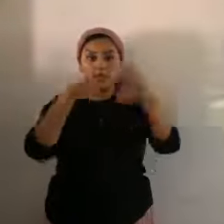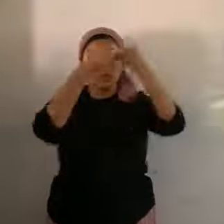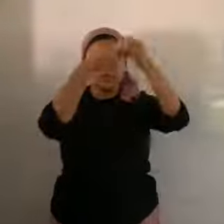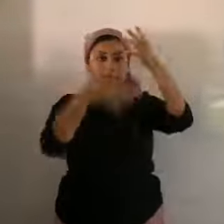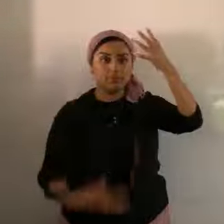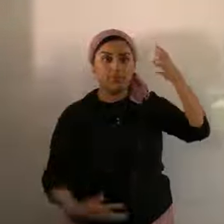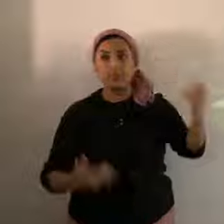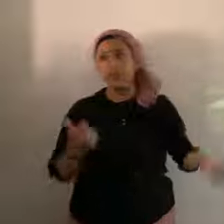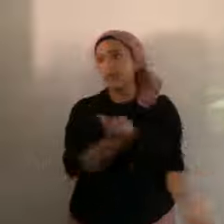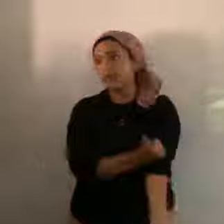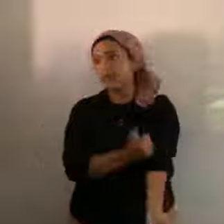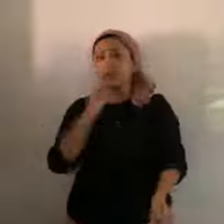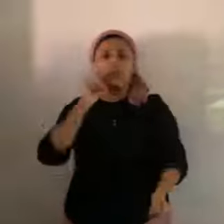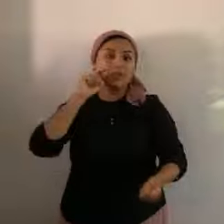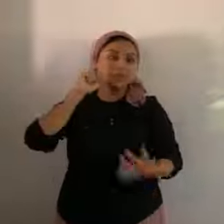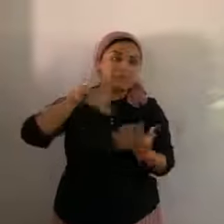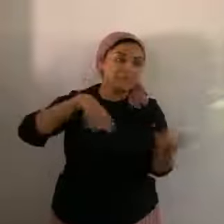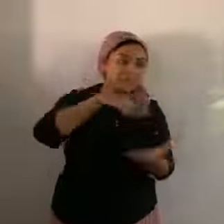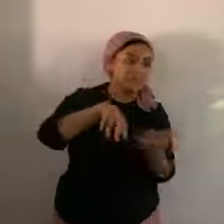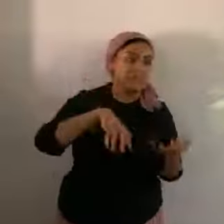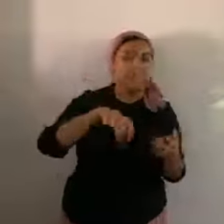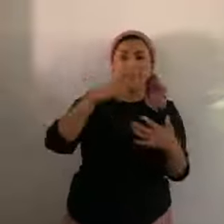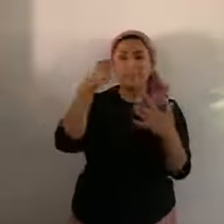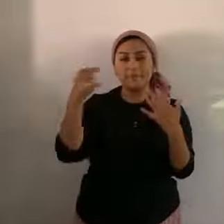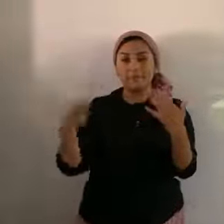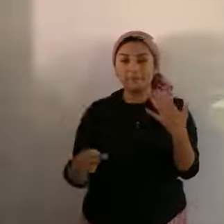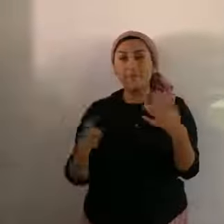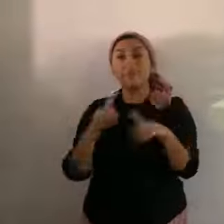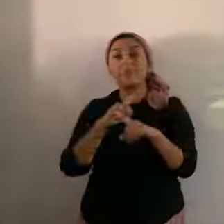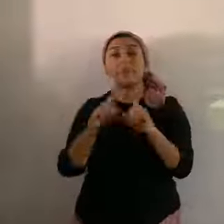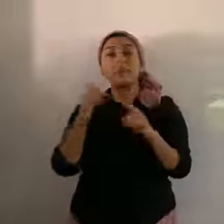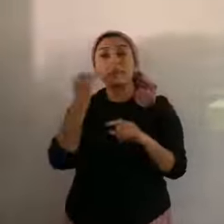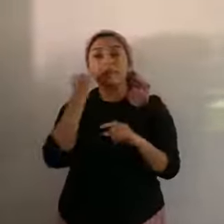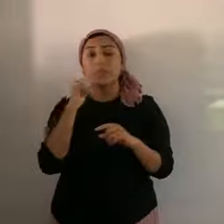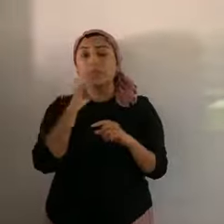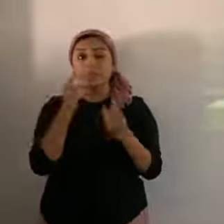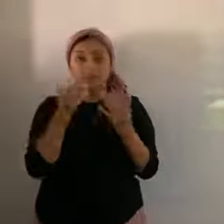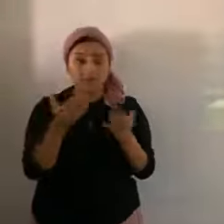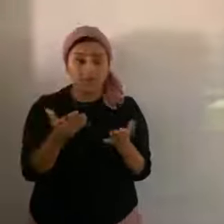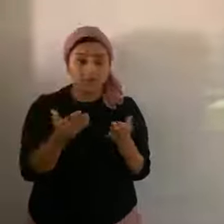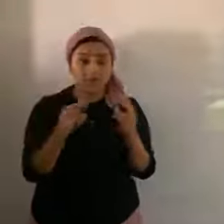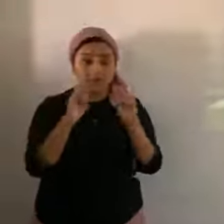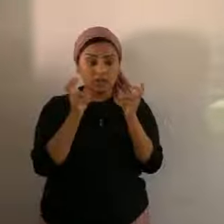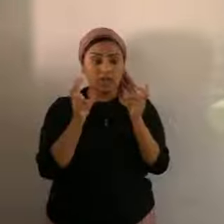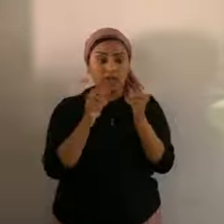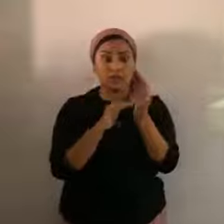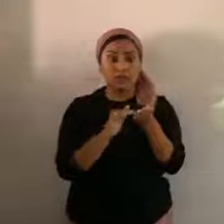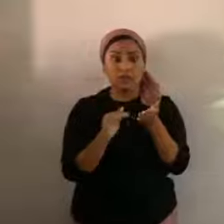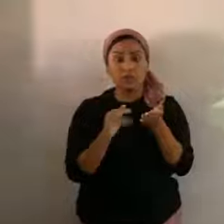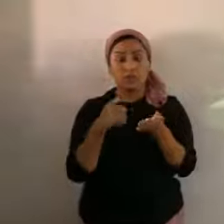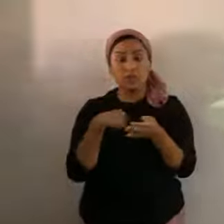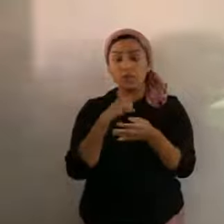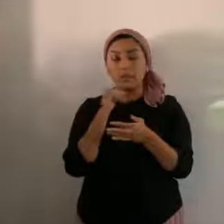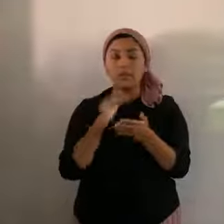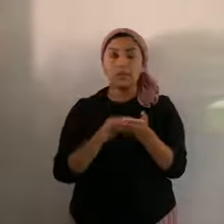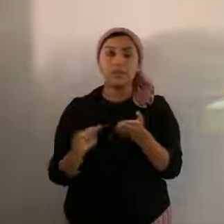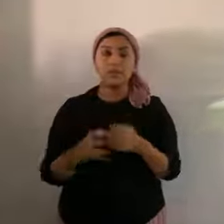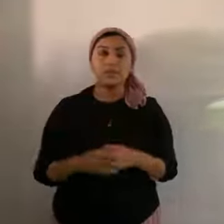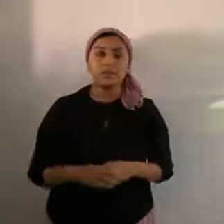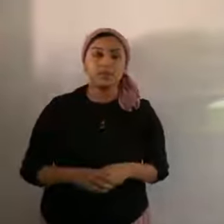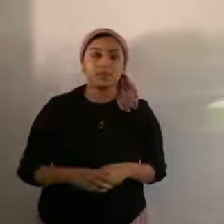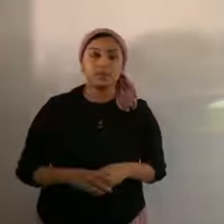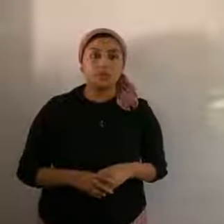droga, qué relaciones sexuales, etcétera, etcétera. Pero si no tratamos el tema del perdón, no somos perdonados. Entonces